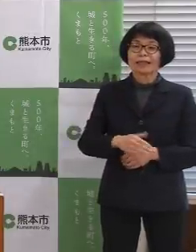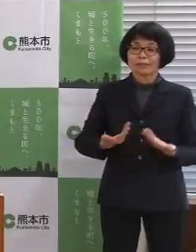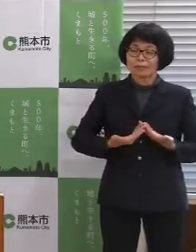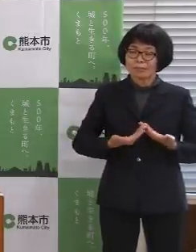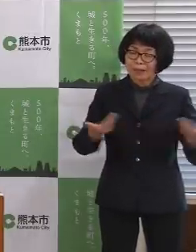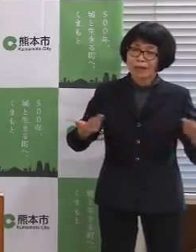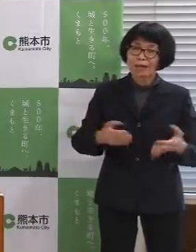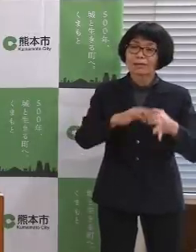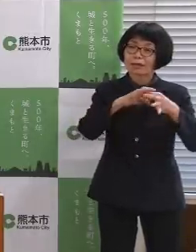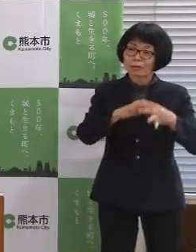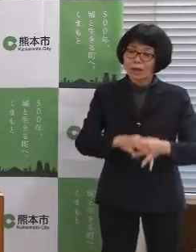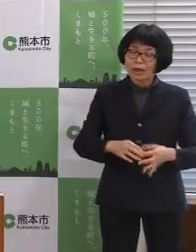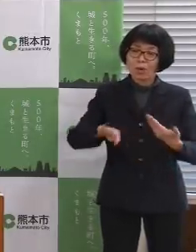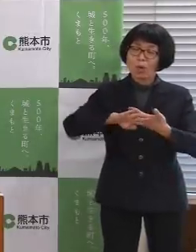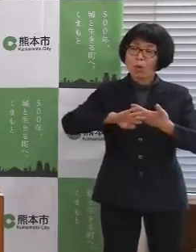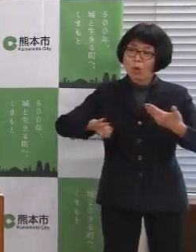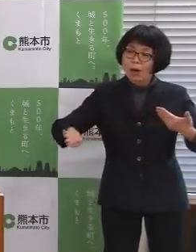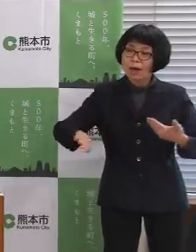り人口の、